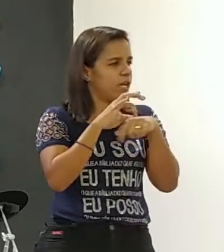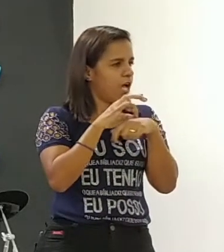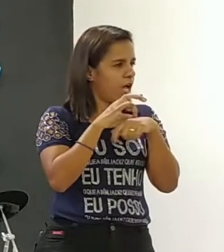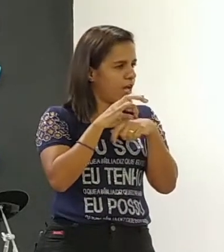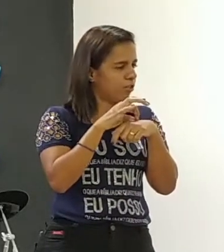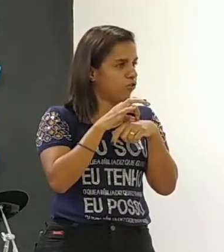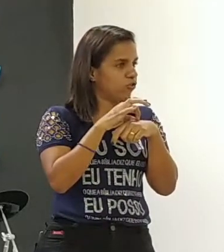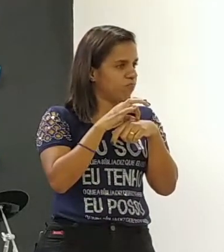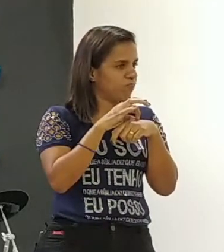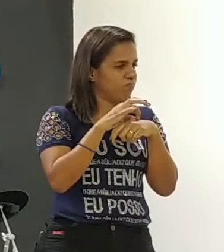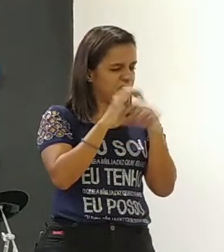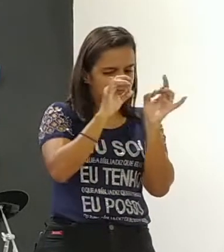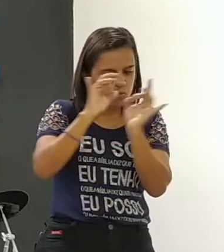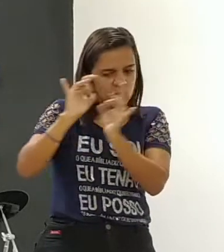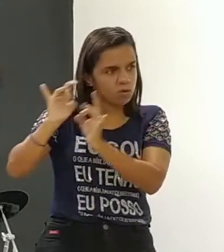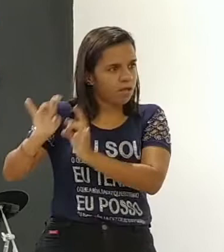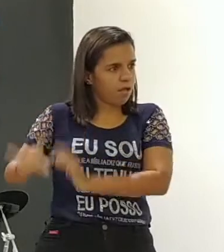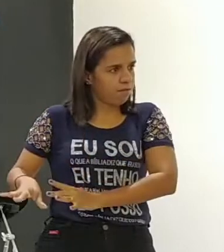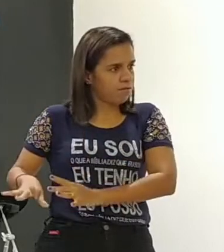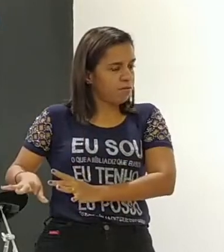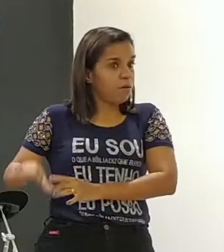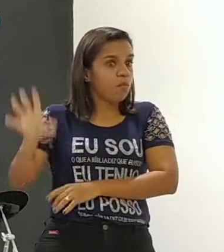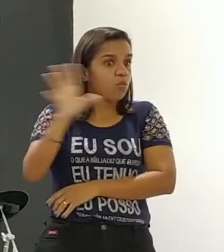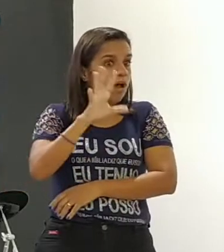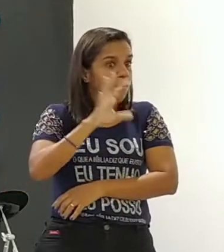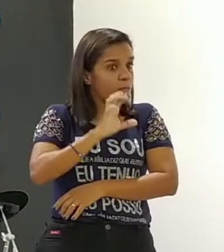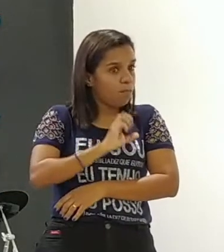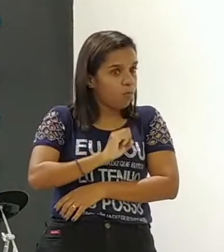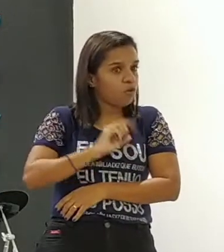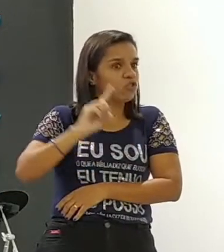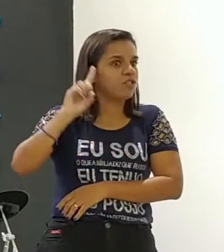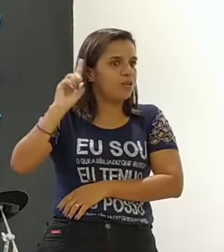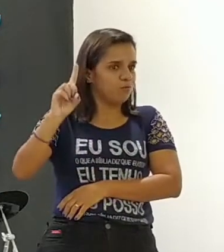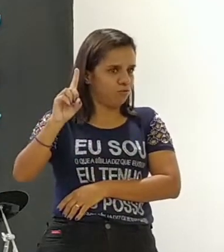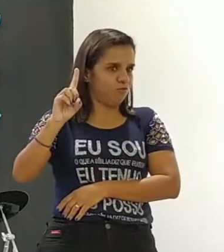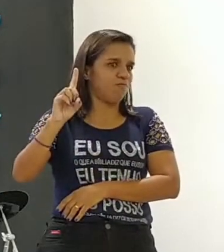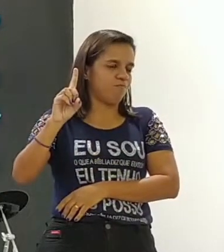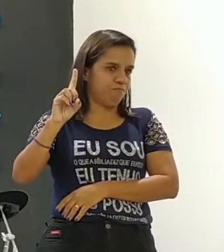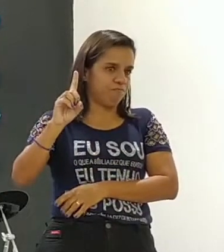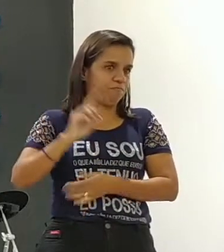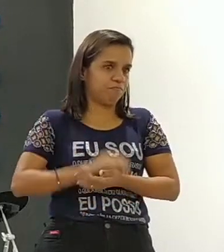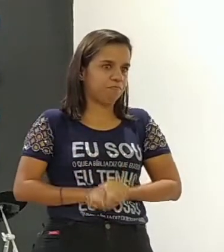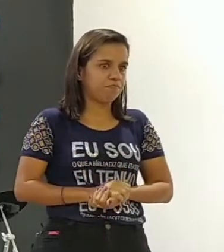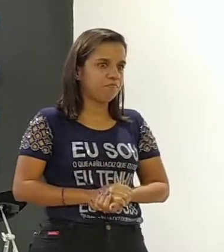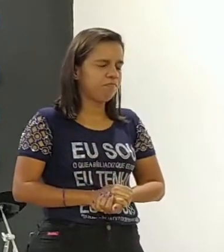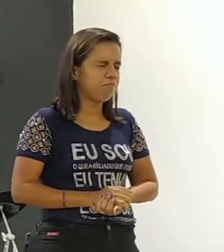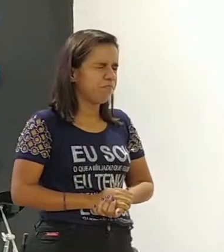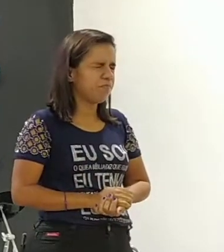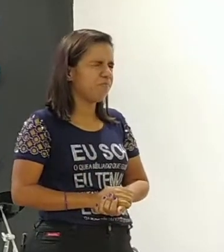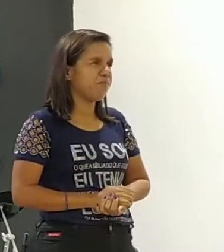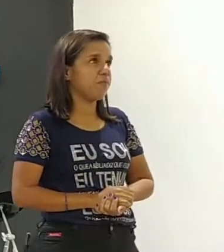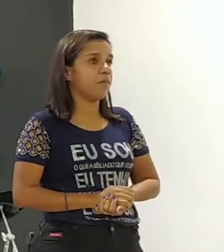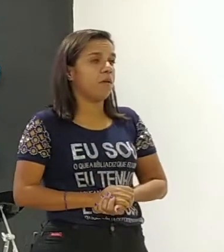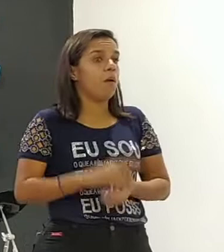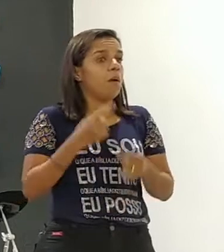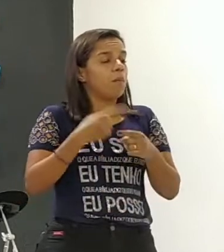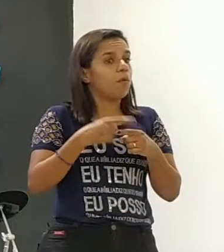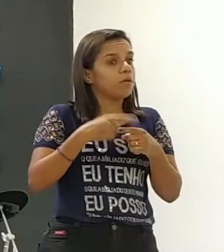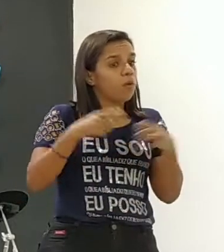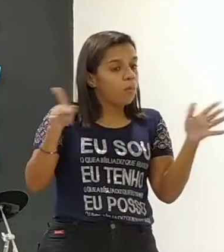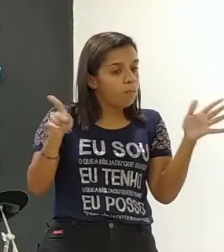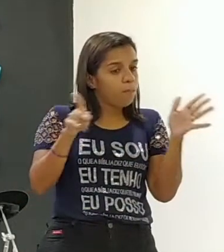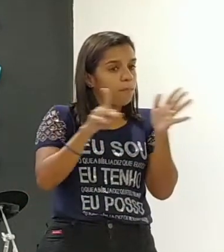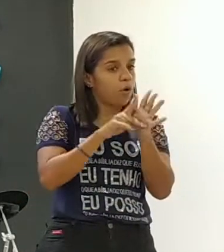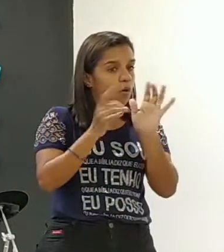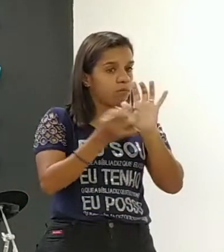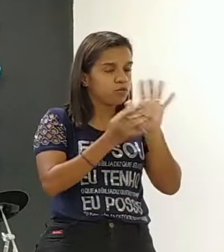por amor do evangelho. Sabe por quê? Porque vale a pena. Vale a pena porque o próprio Senhor Jesus